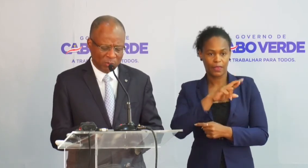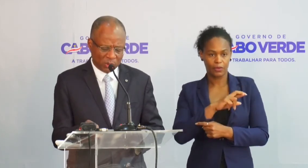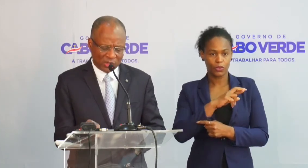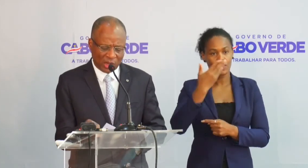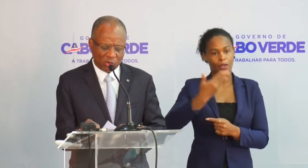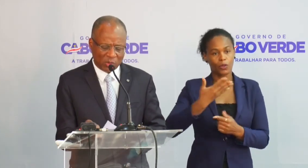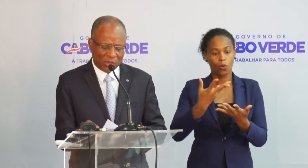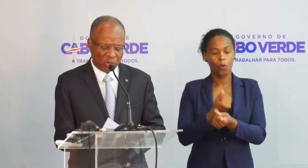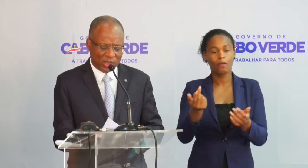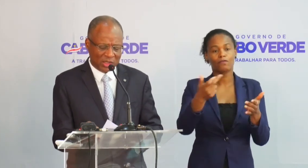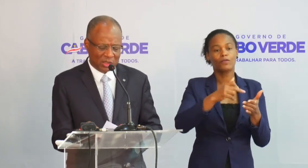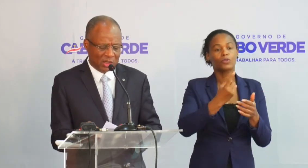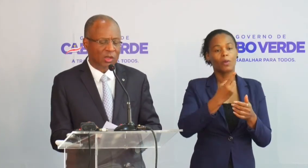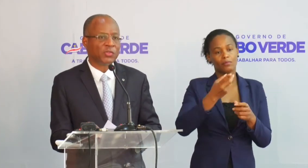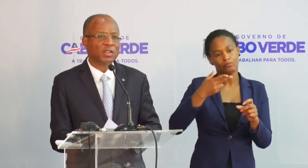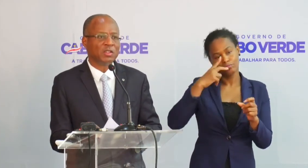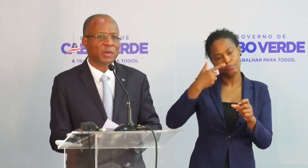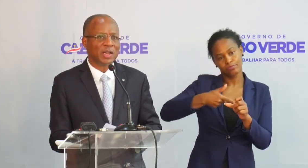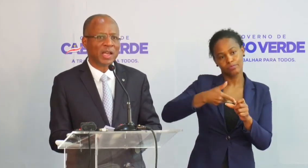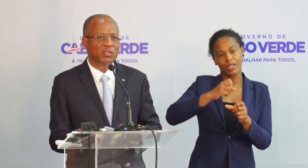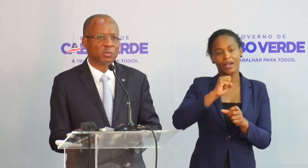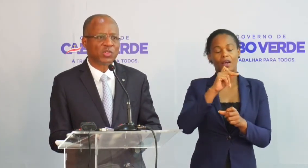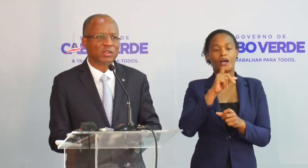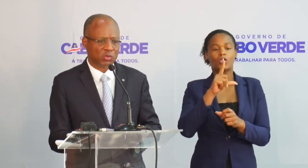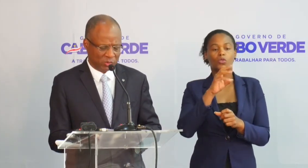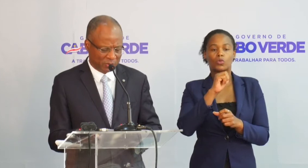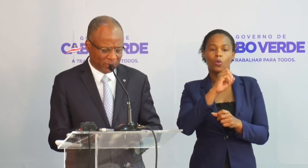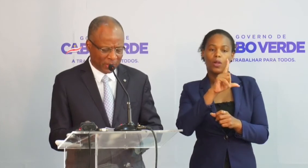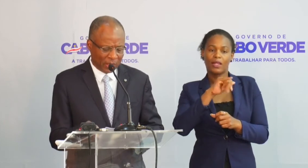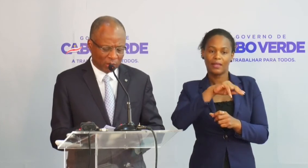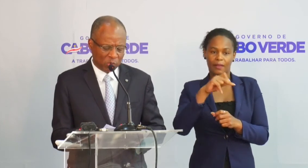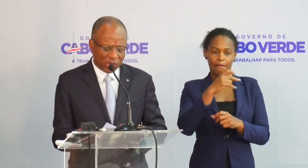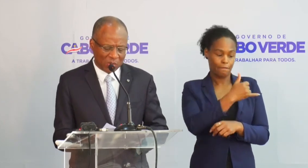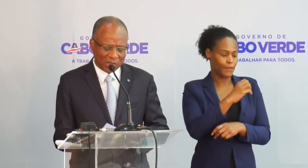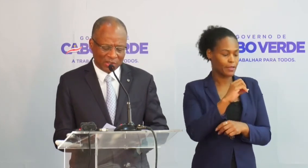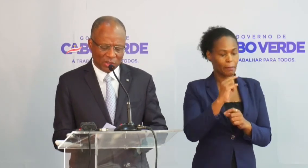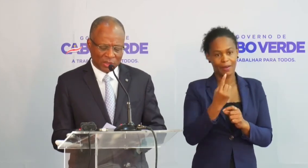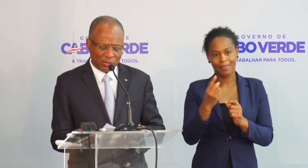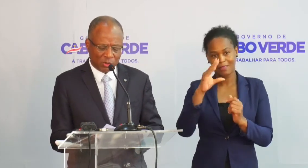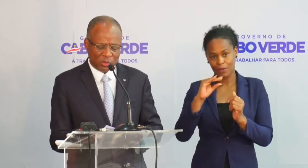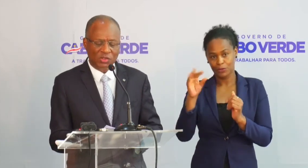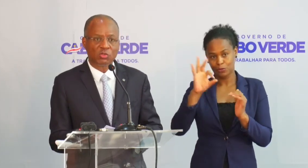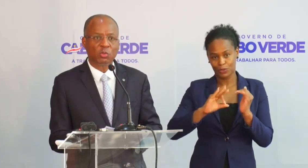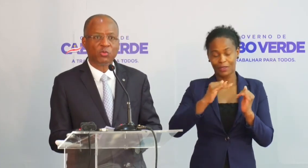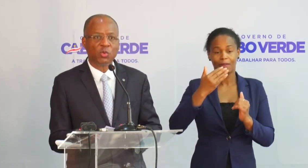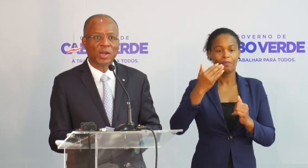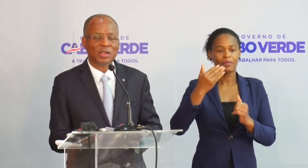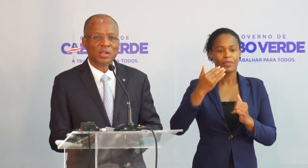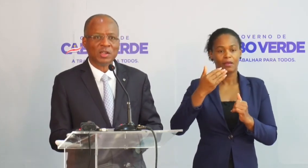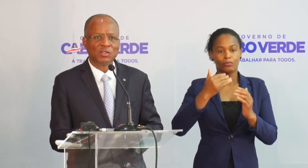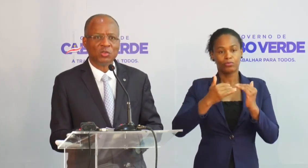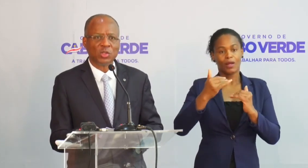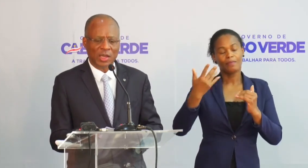direitos de importação sobre gasolina de 20% para 10%. A redução da taxa de direitos de importação sobre o